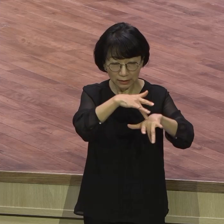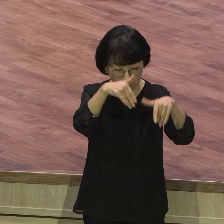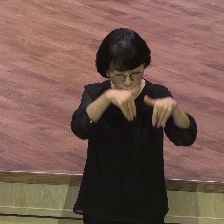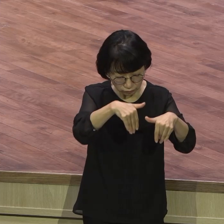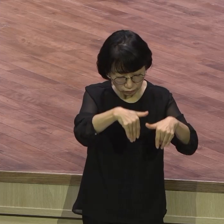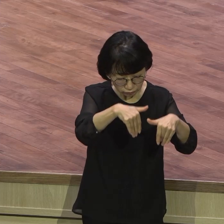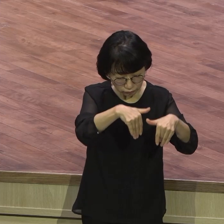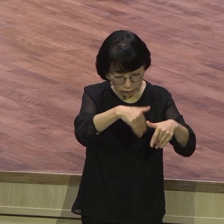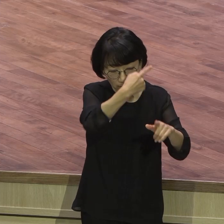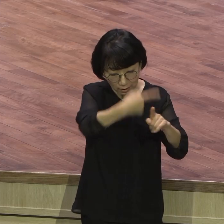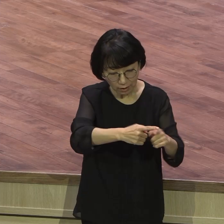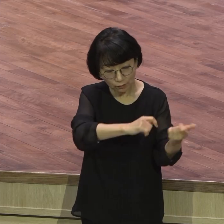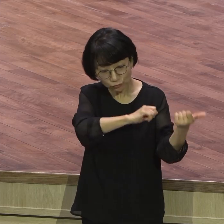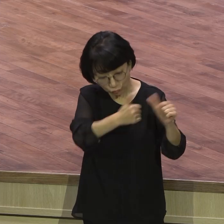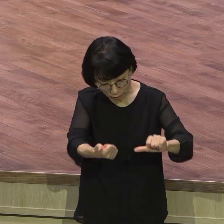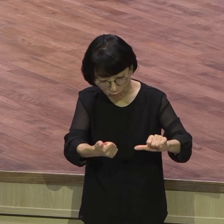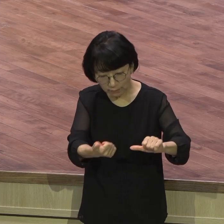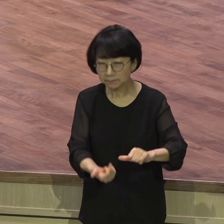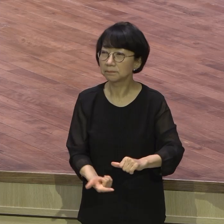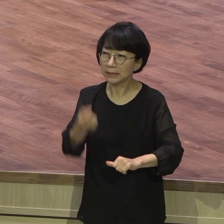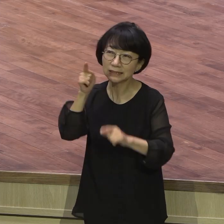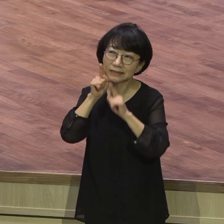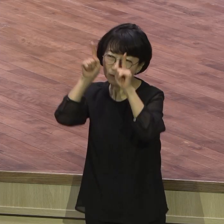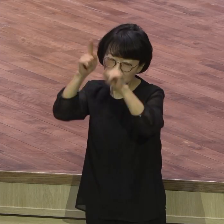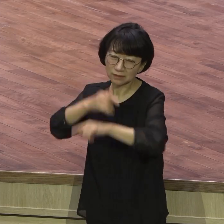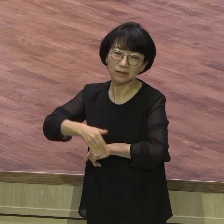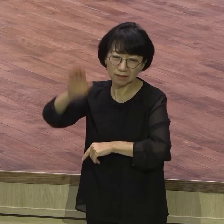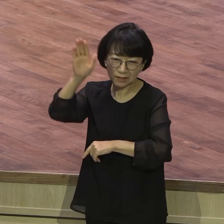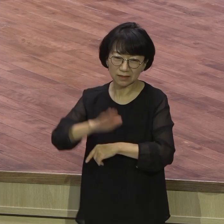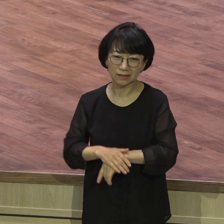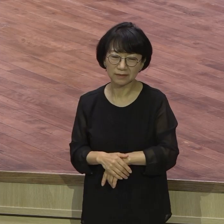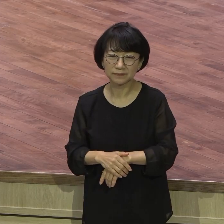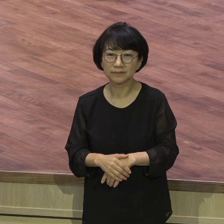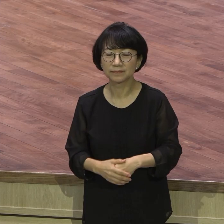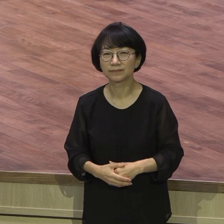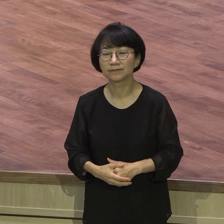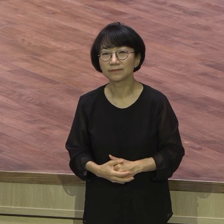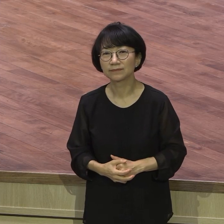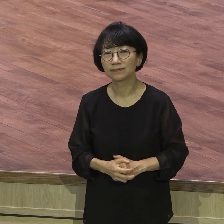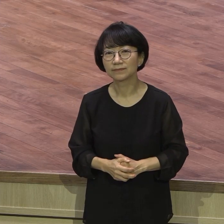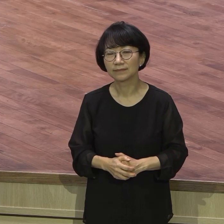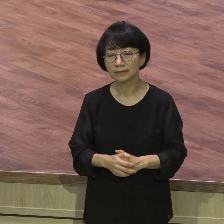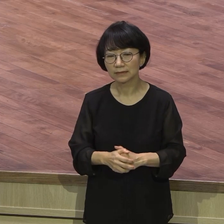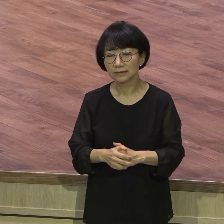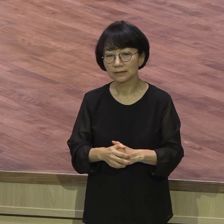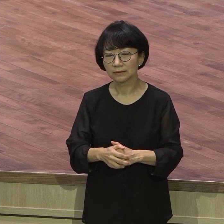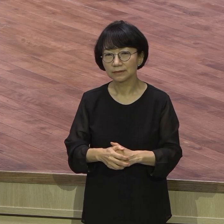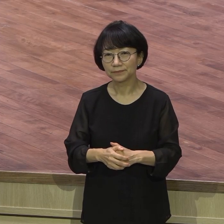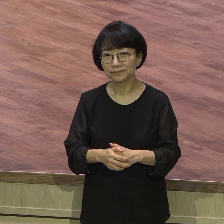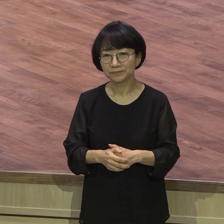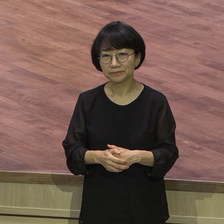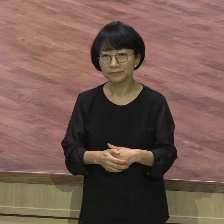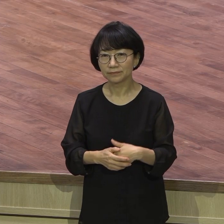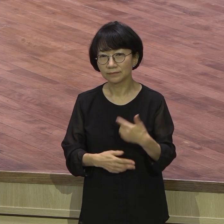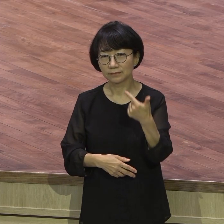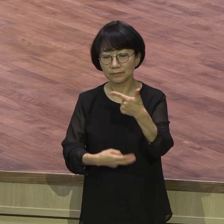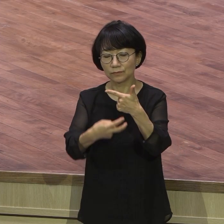죽으면 지옥이에요. 지옥 아세요. 지옥. 누가 하고 16장에 나와 있습니다.